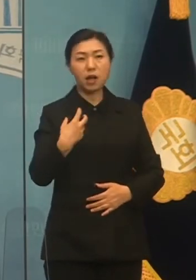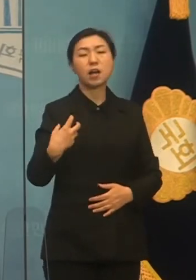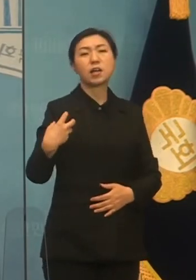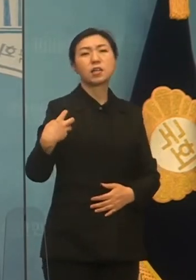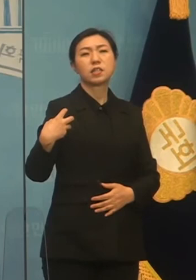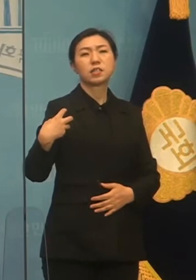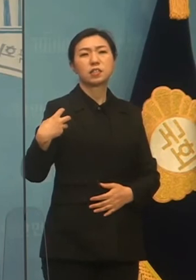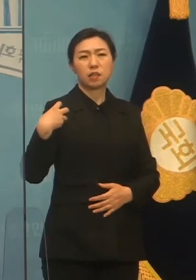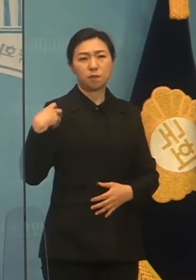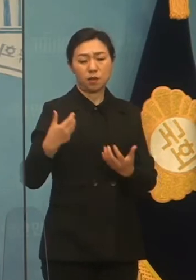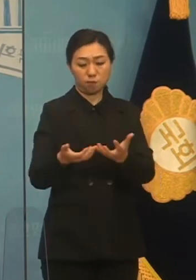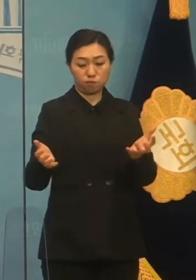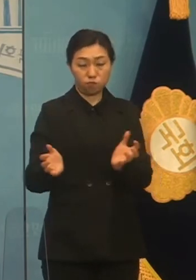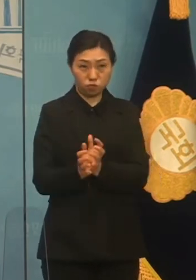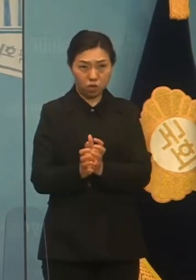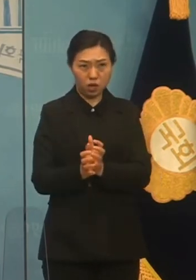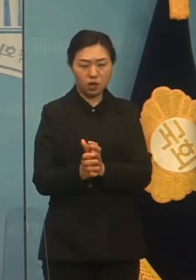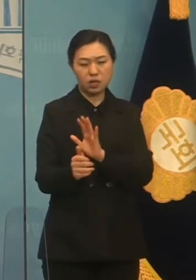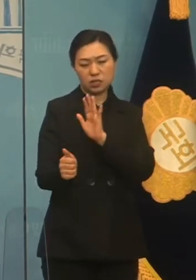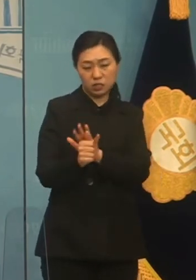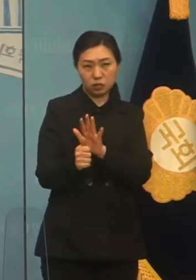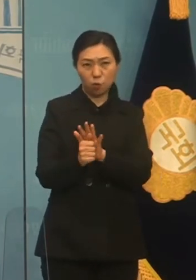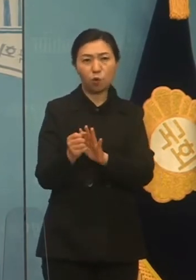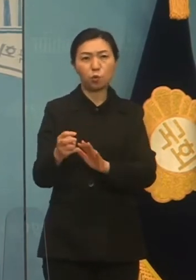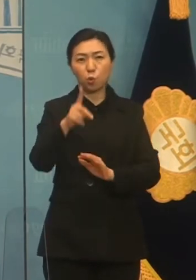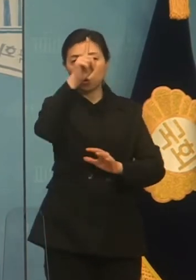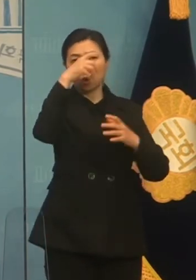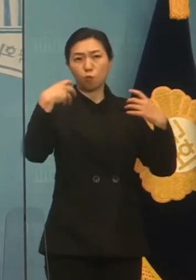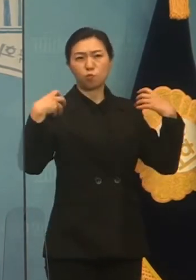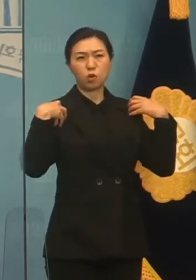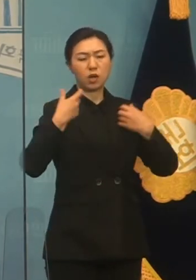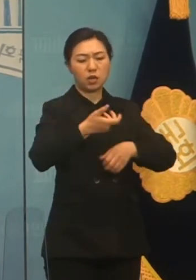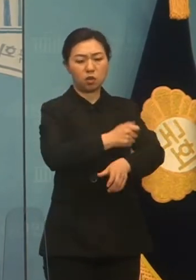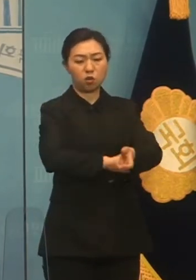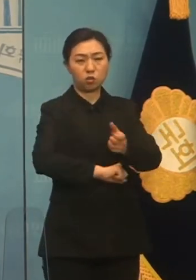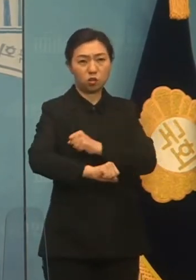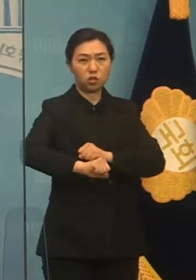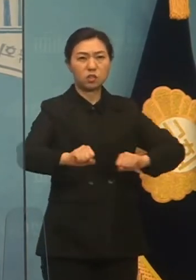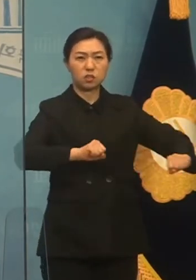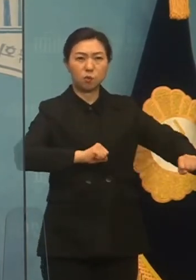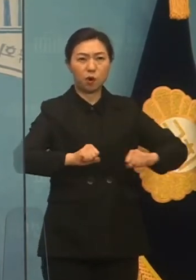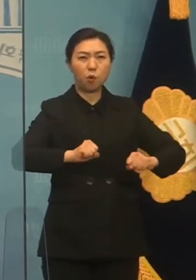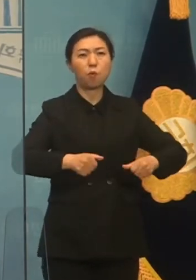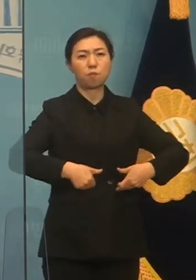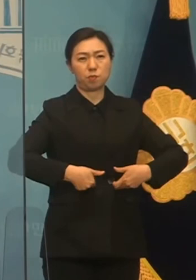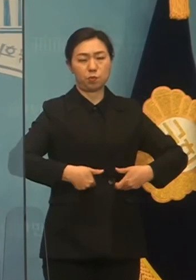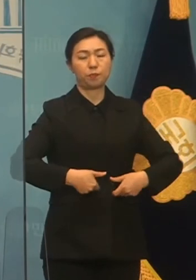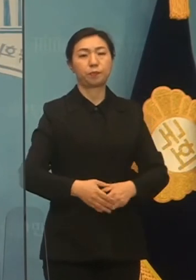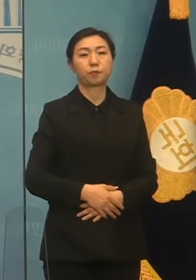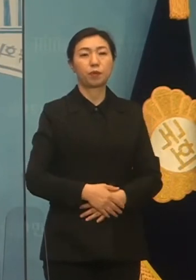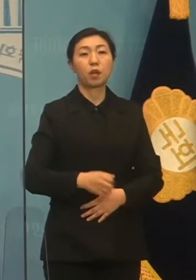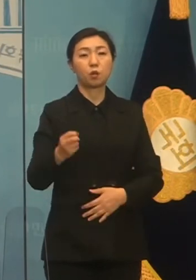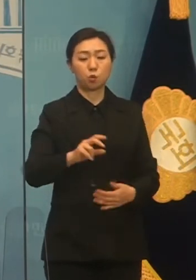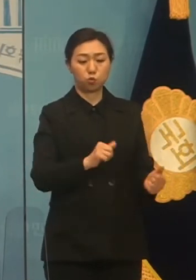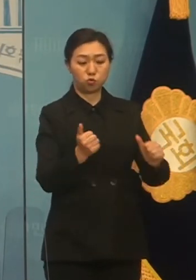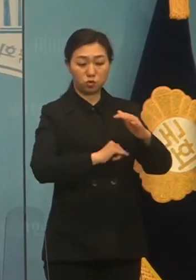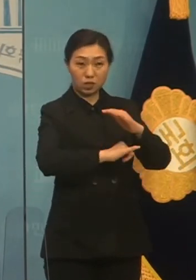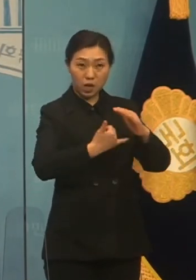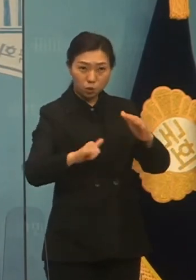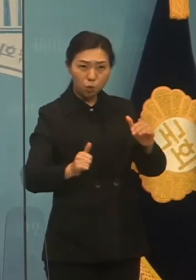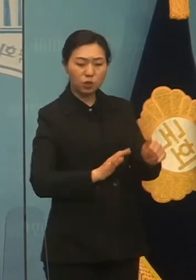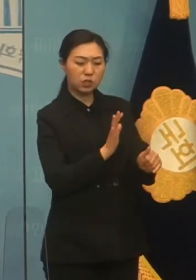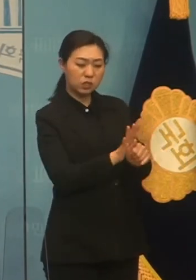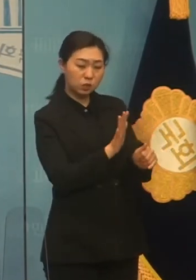원활한 지원과 정부의 적극적인 노력을 촉구합니다. 아울러 유가족을 지원하기